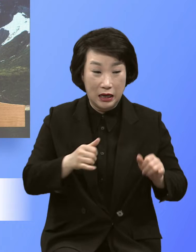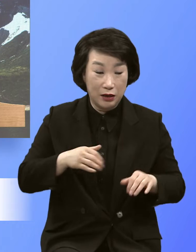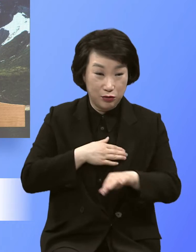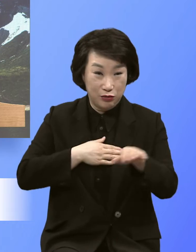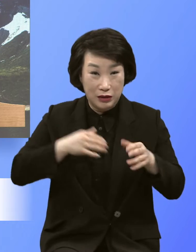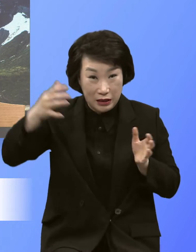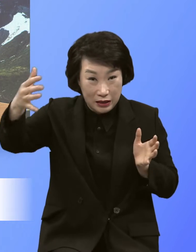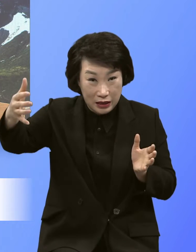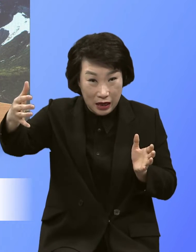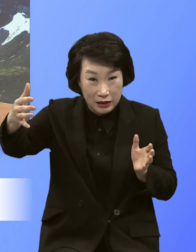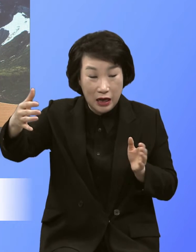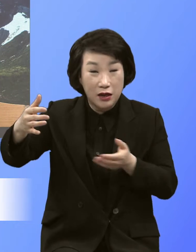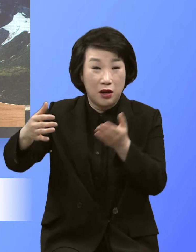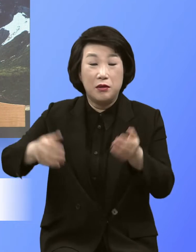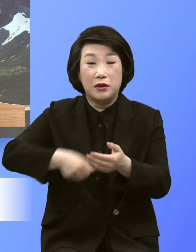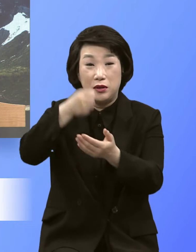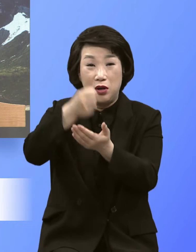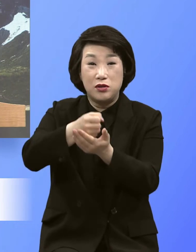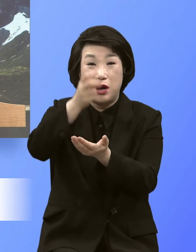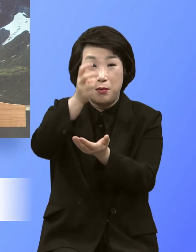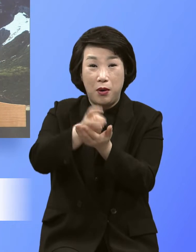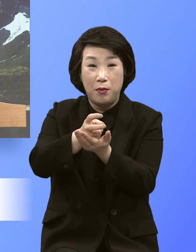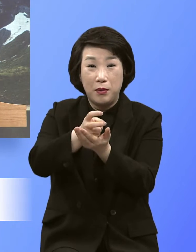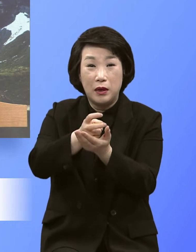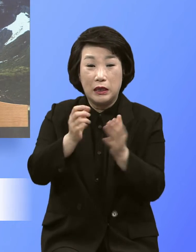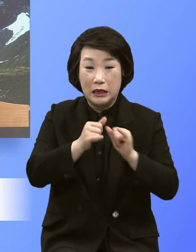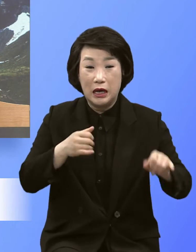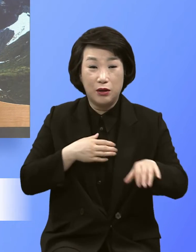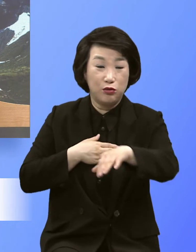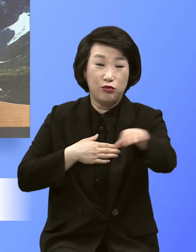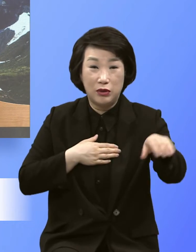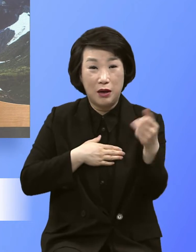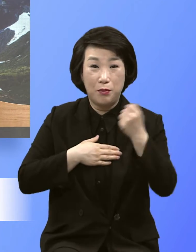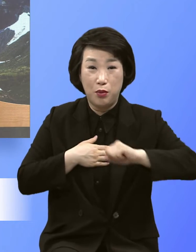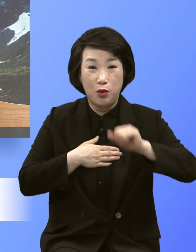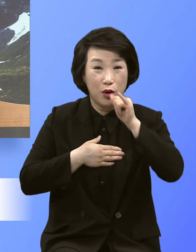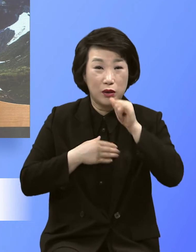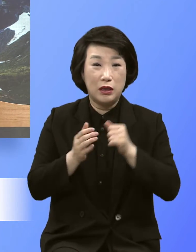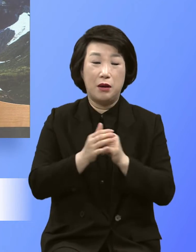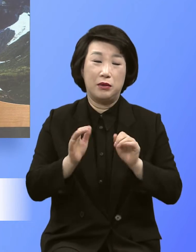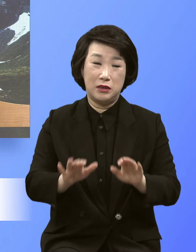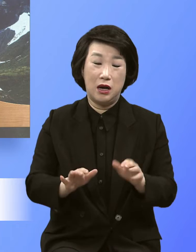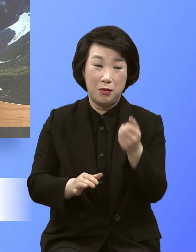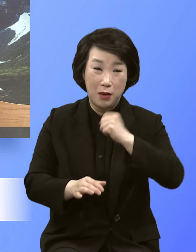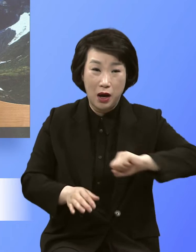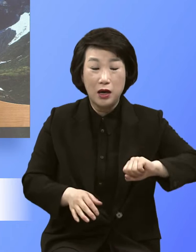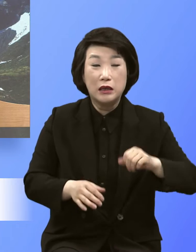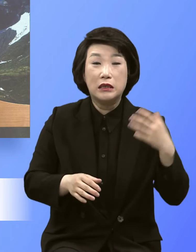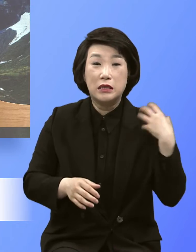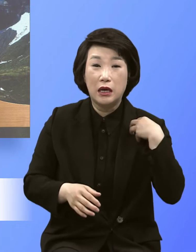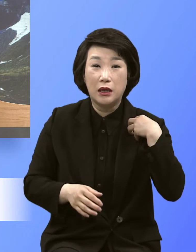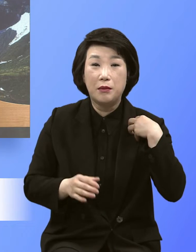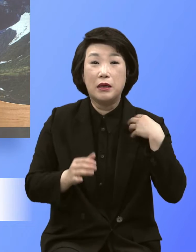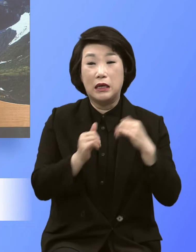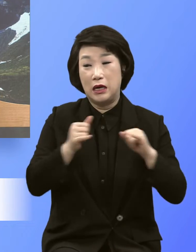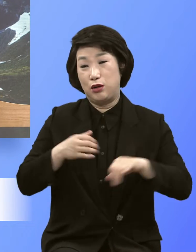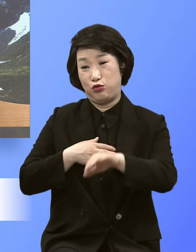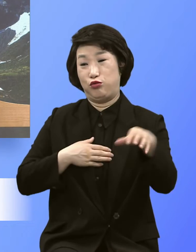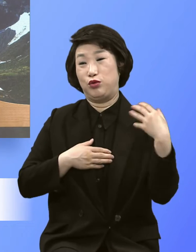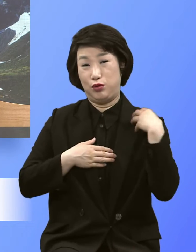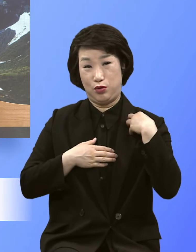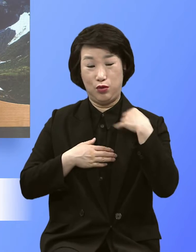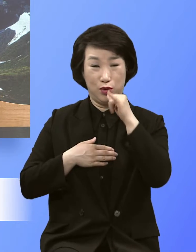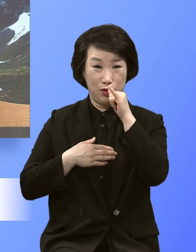인간과의 정해놓은 질서를 인간이 파괴했기에 파괴된 책임은 인간이 져야